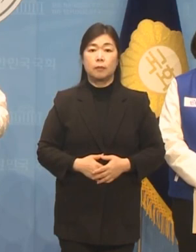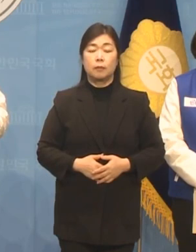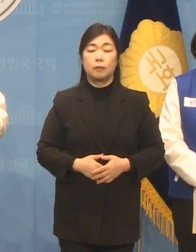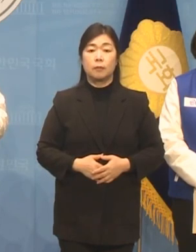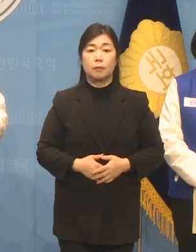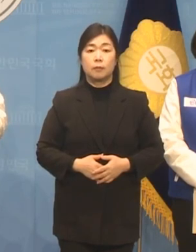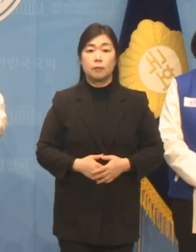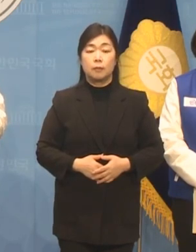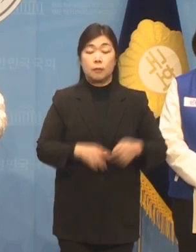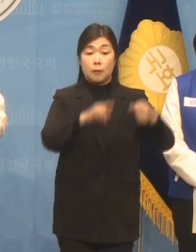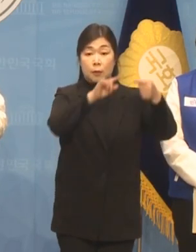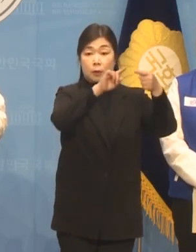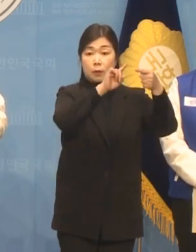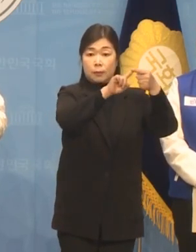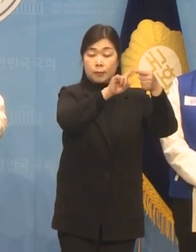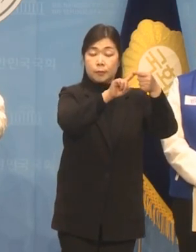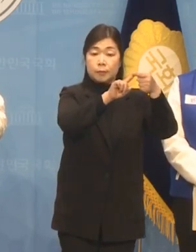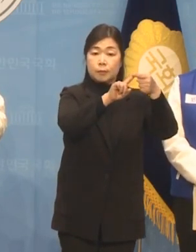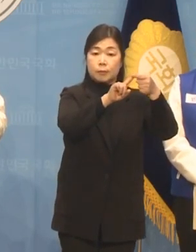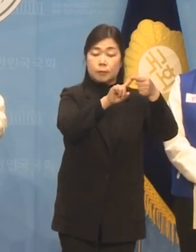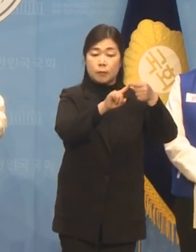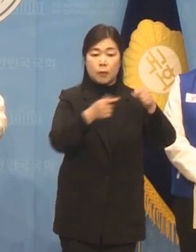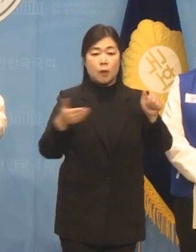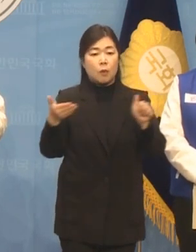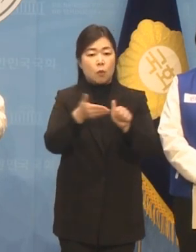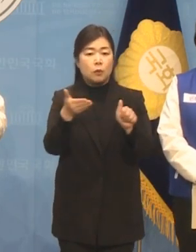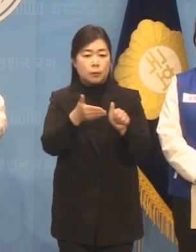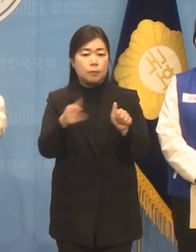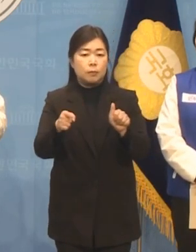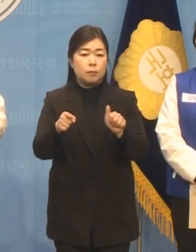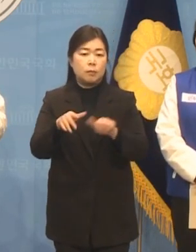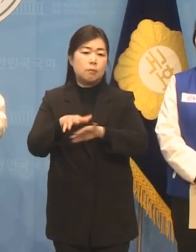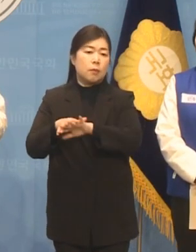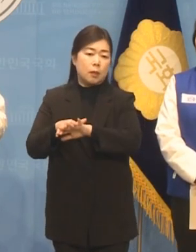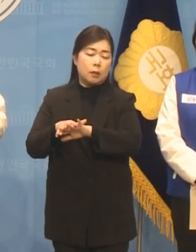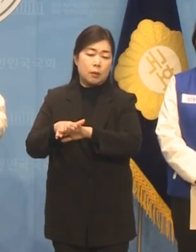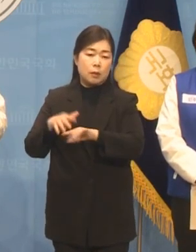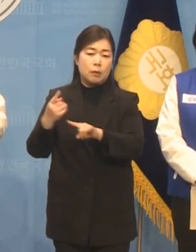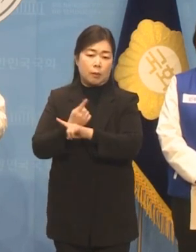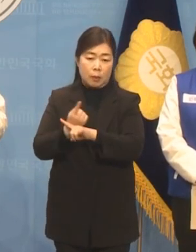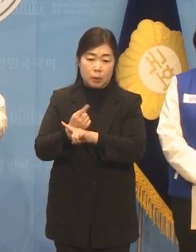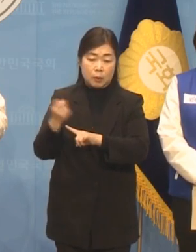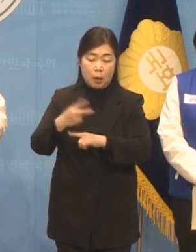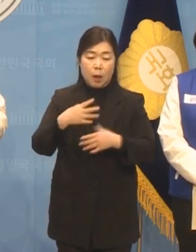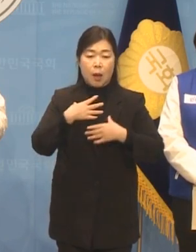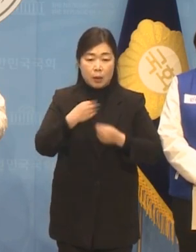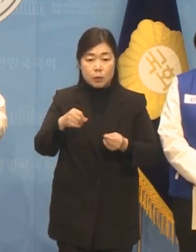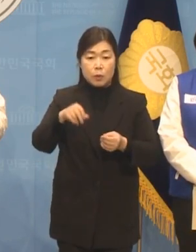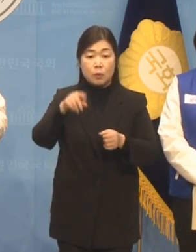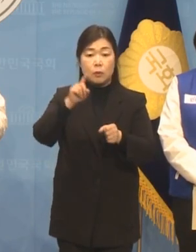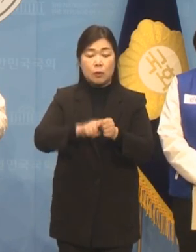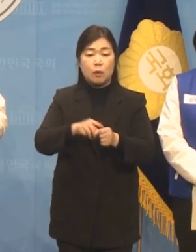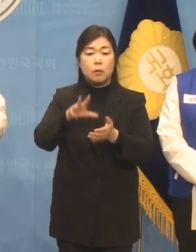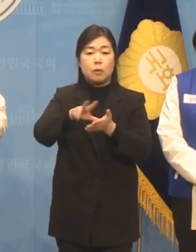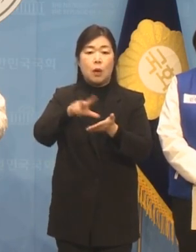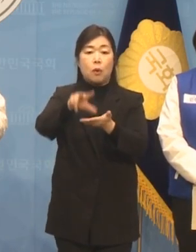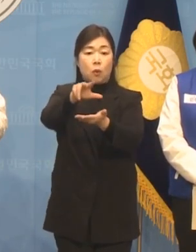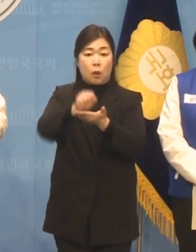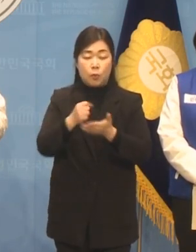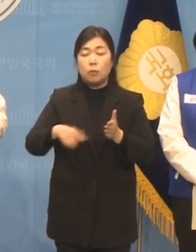첫 번째는 공급망 재편 대응 및 안정적 자원 확보를